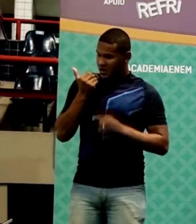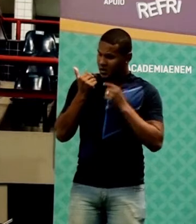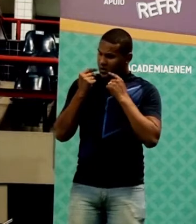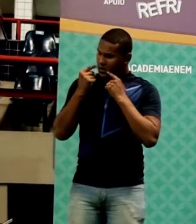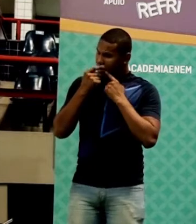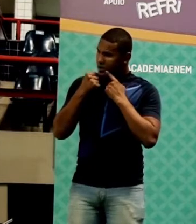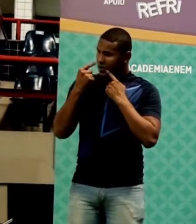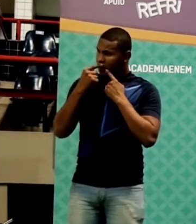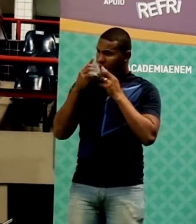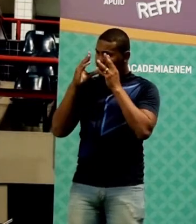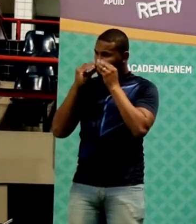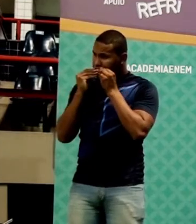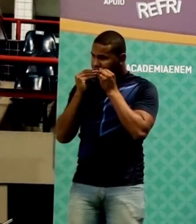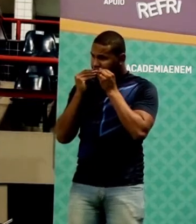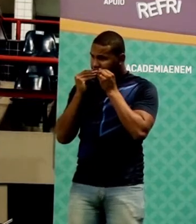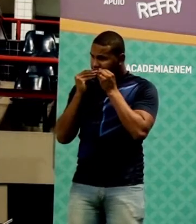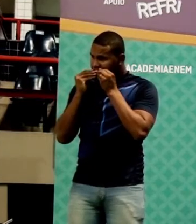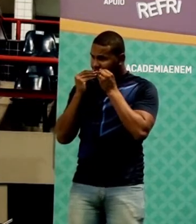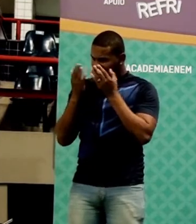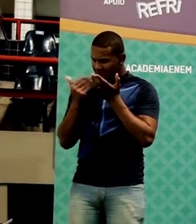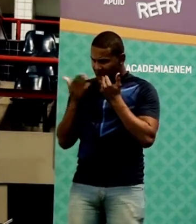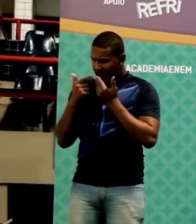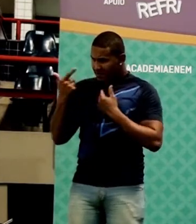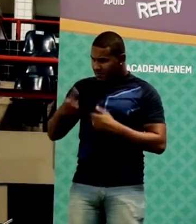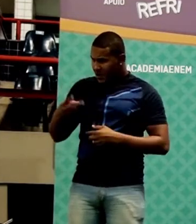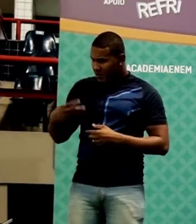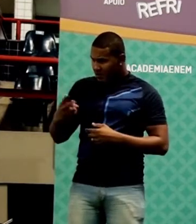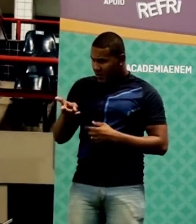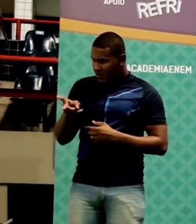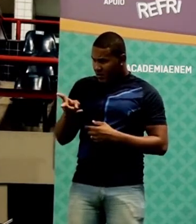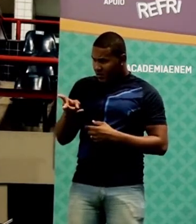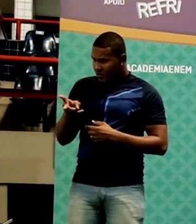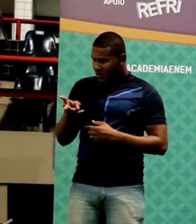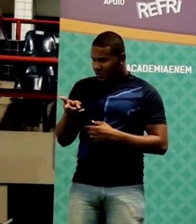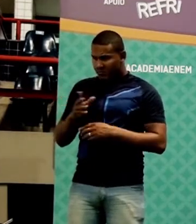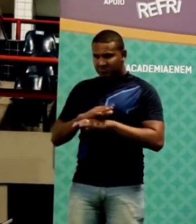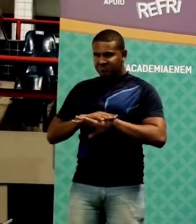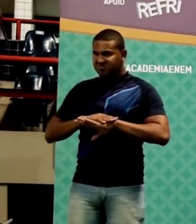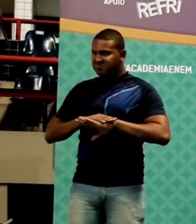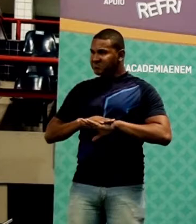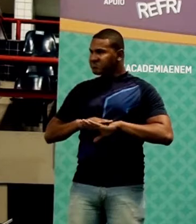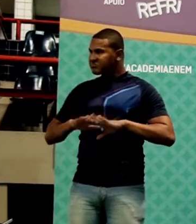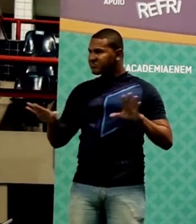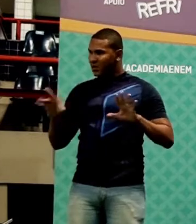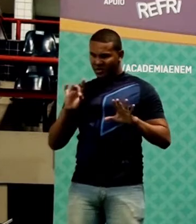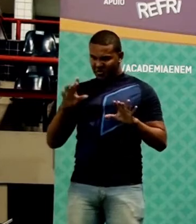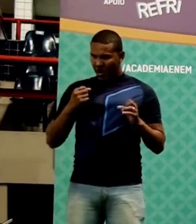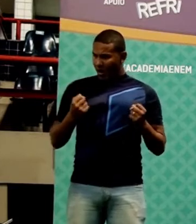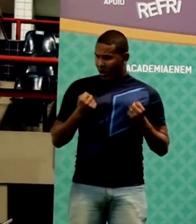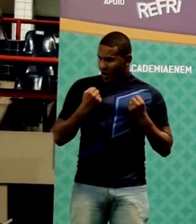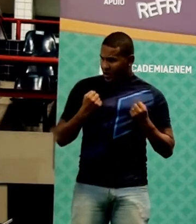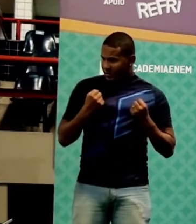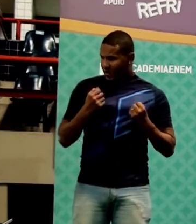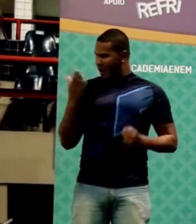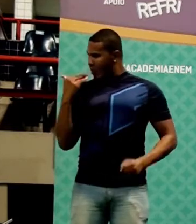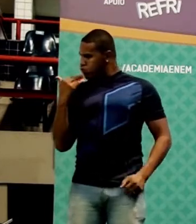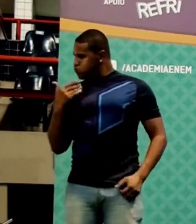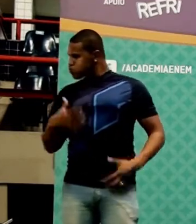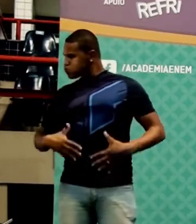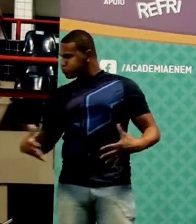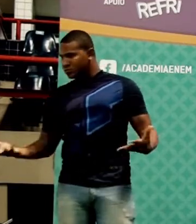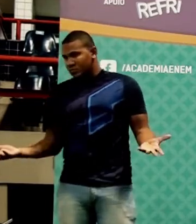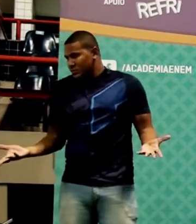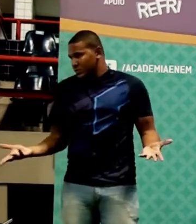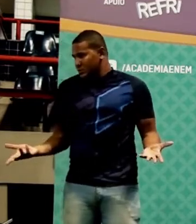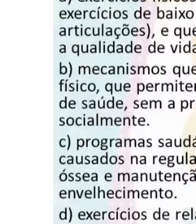a boca, não adianta. Então, essa questão está relacionada também à dieta